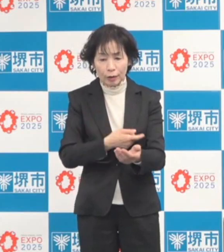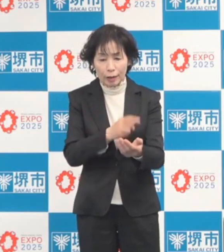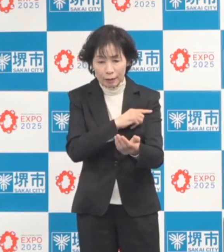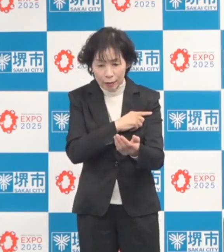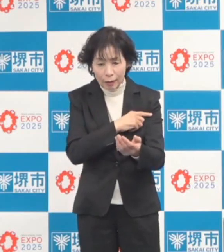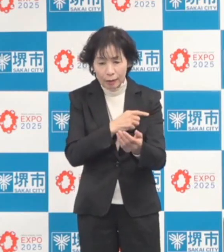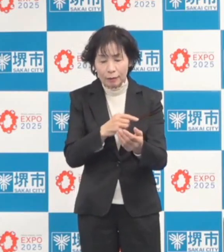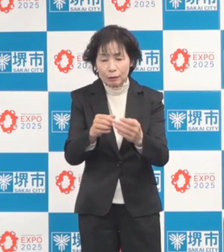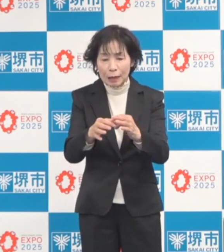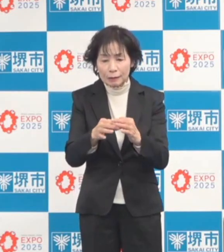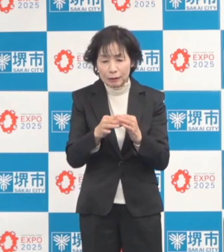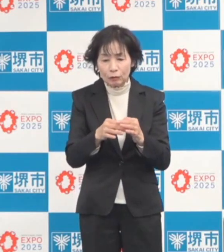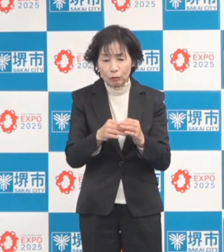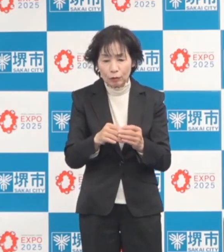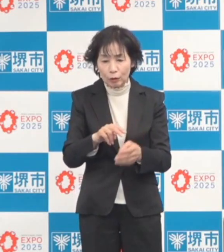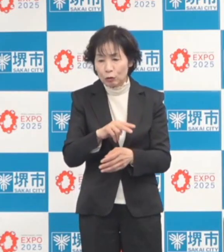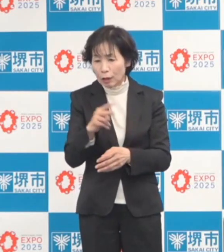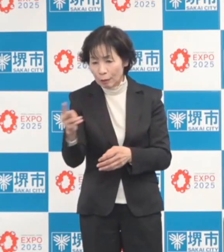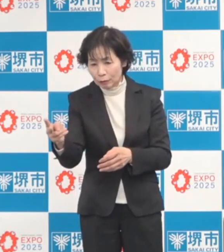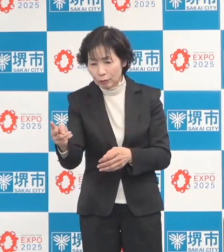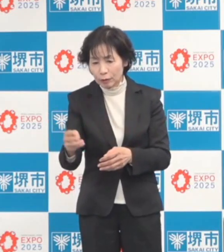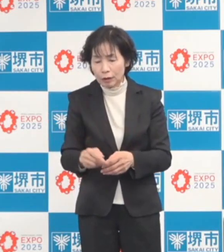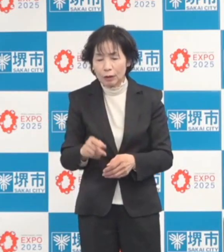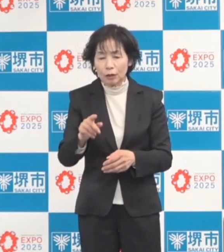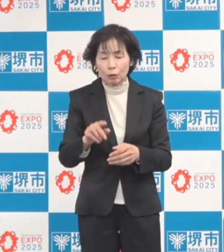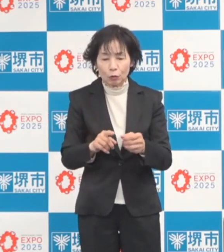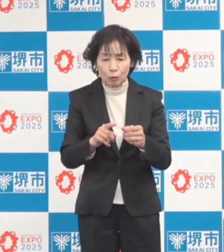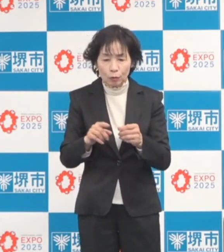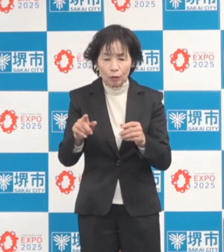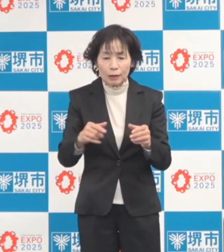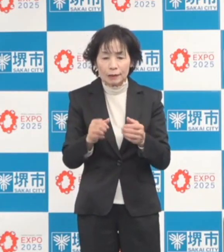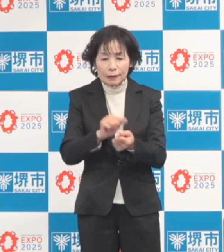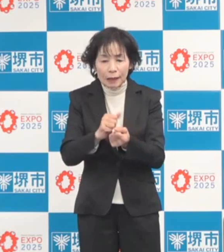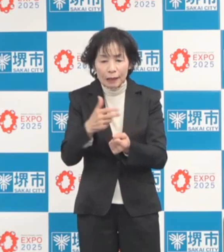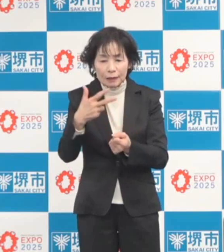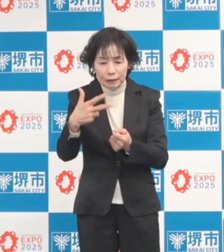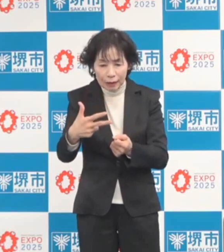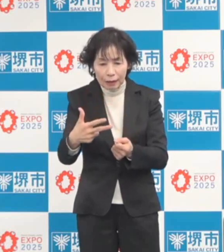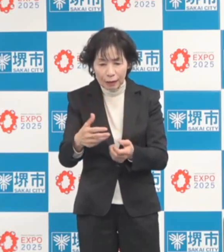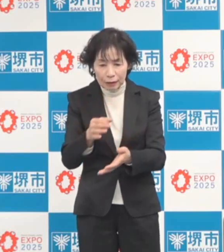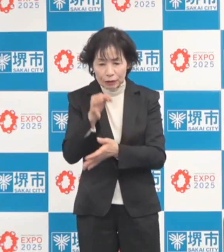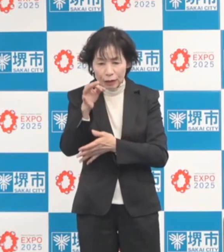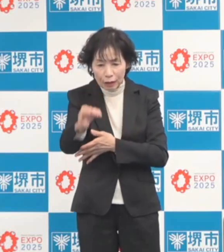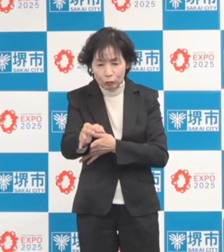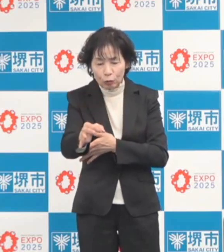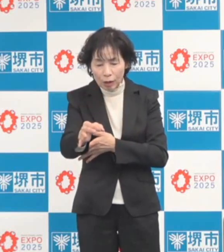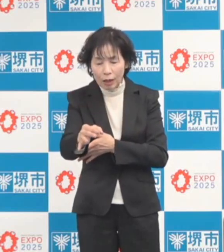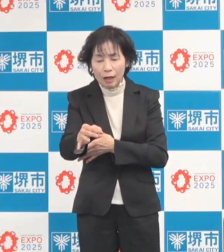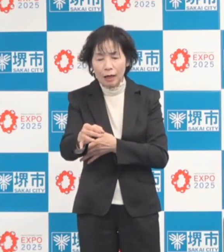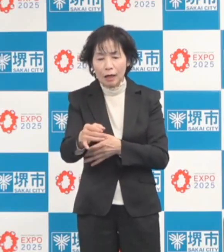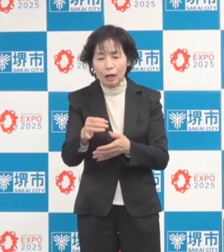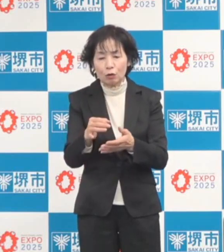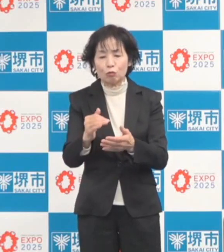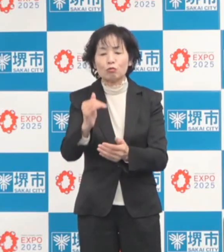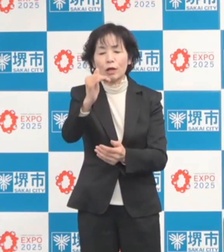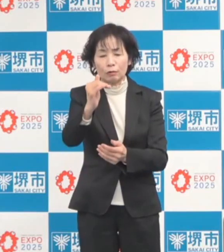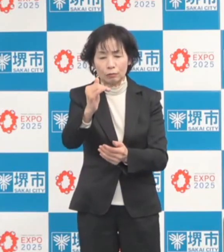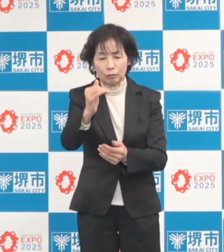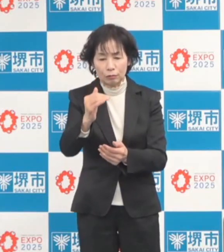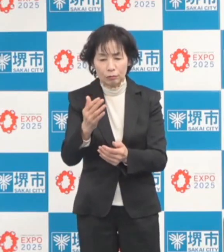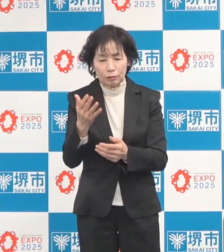移りますので、この令和6年度に堺市から一気に支払う部分が増えるというふうに見込んでおります